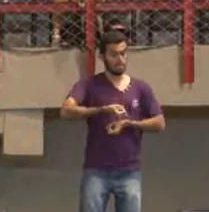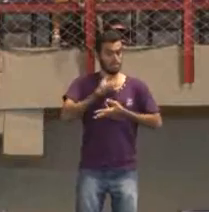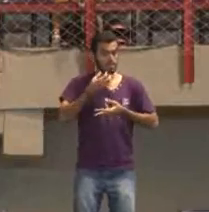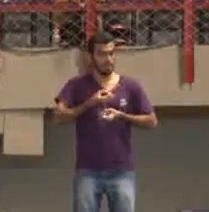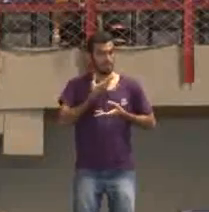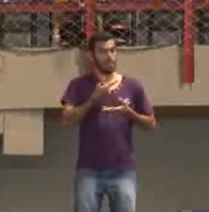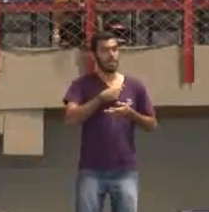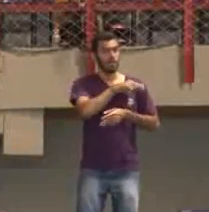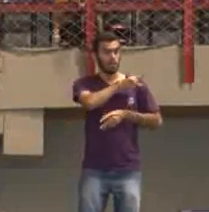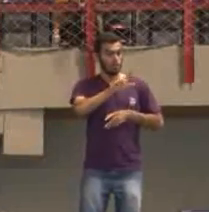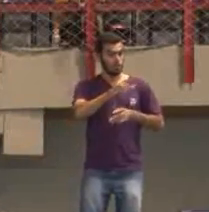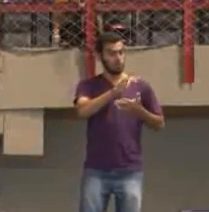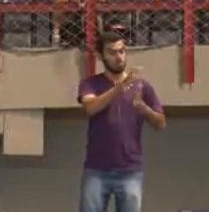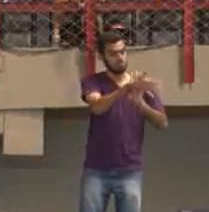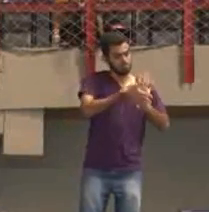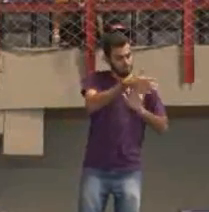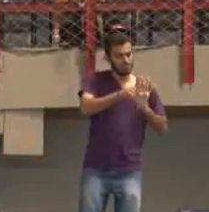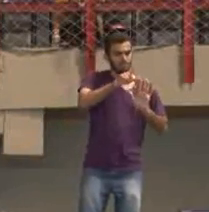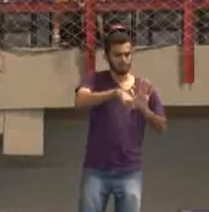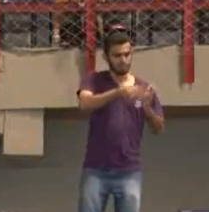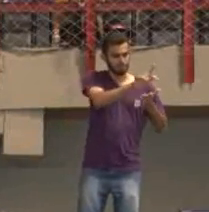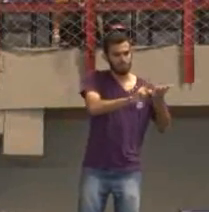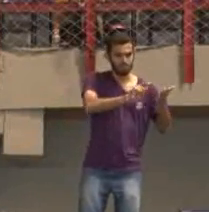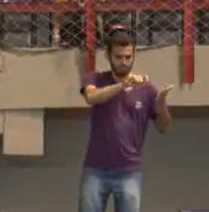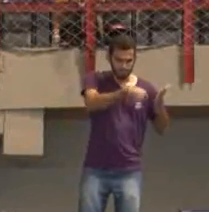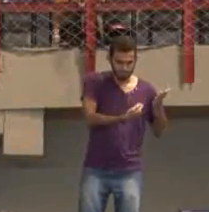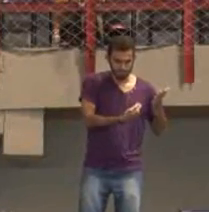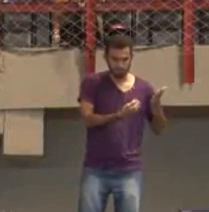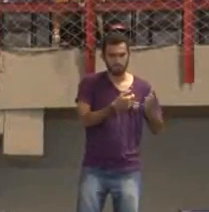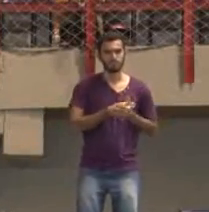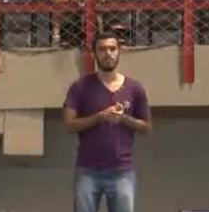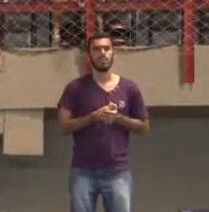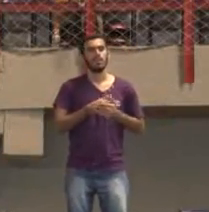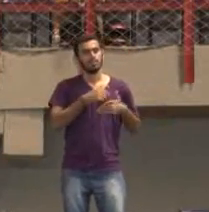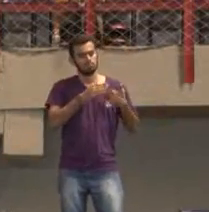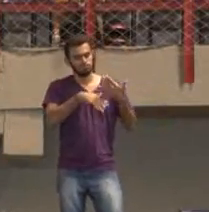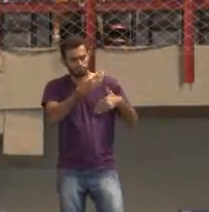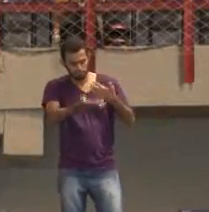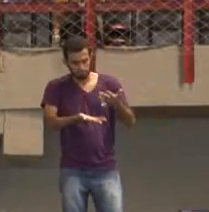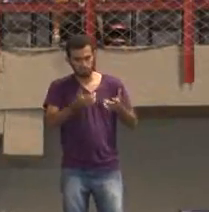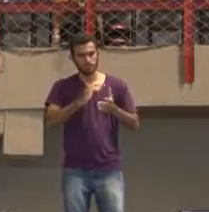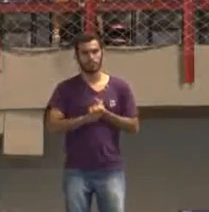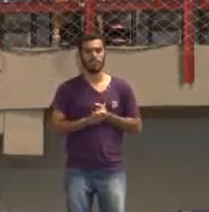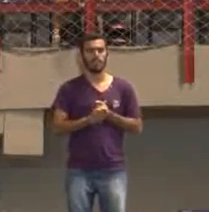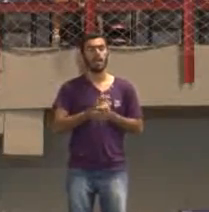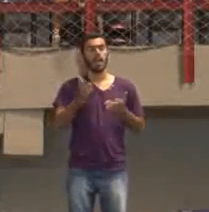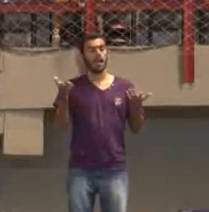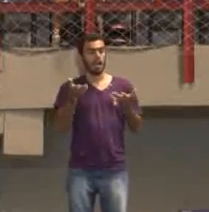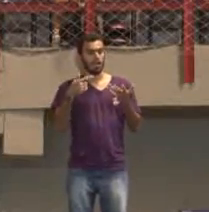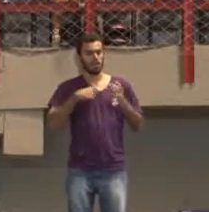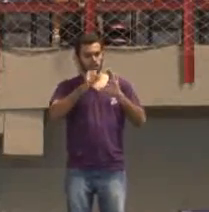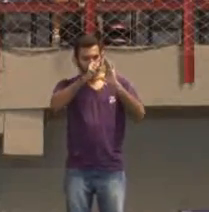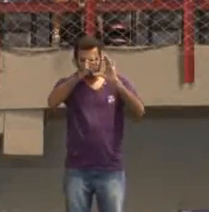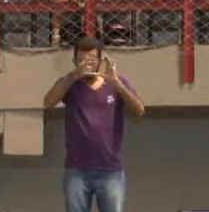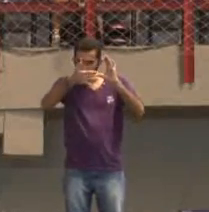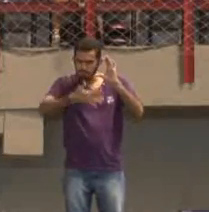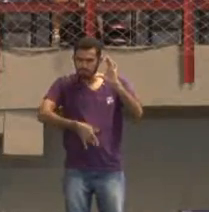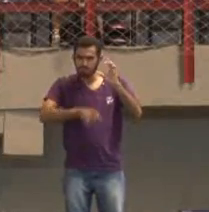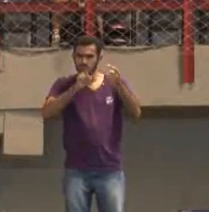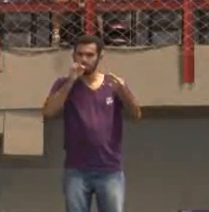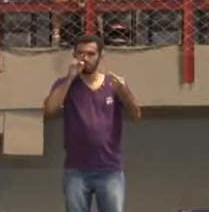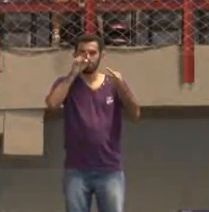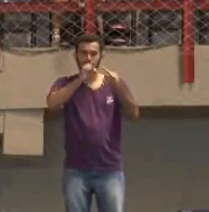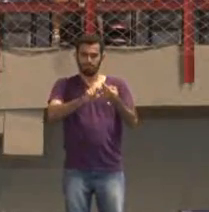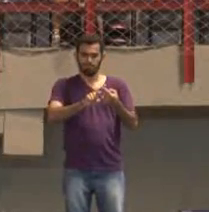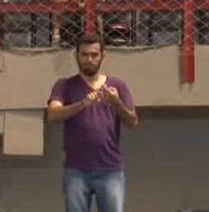poema. Esclarecida, a gente avança. Lá vem uma particularidade que cai muito em prova,